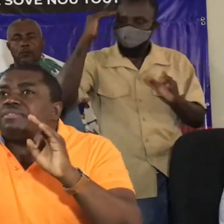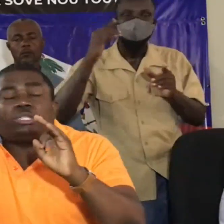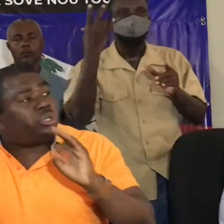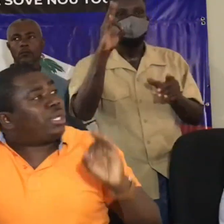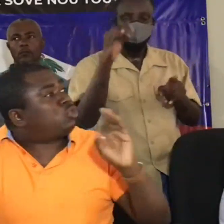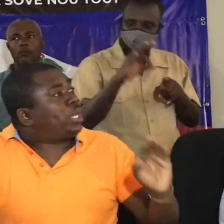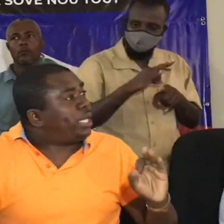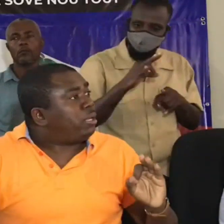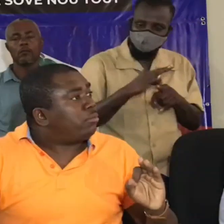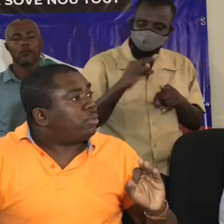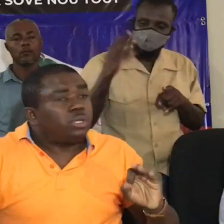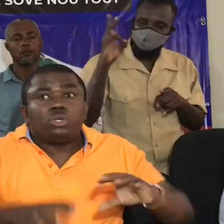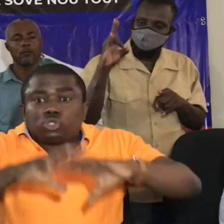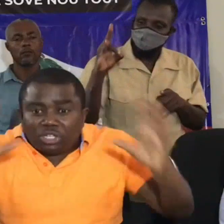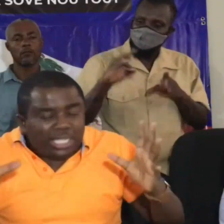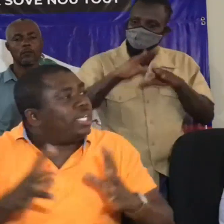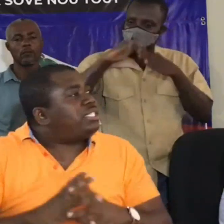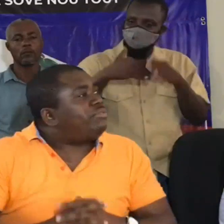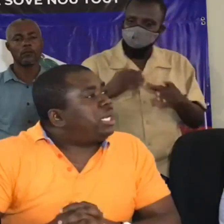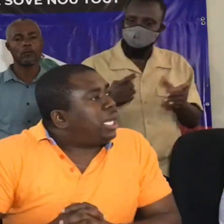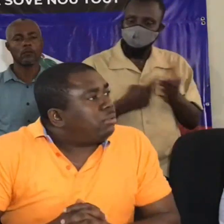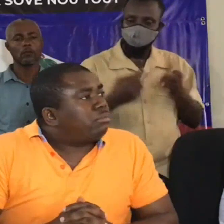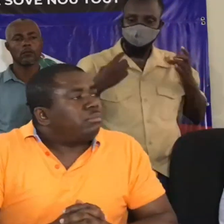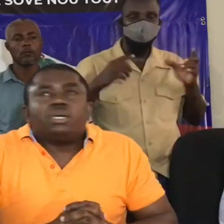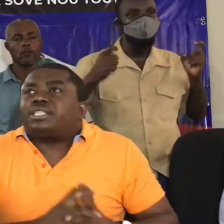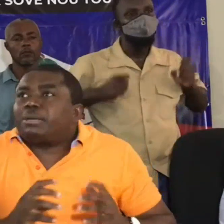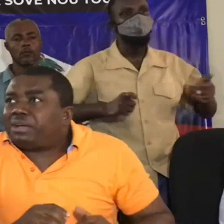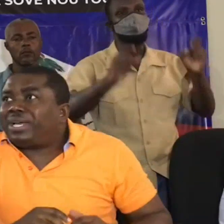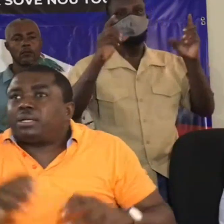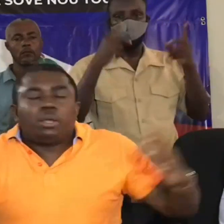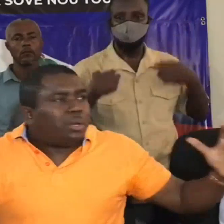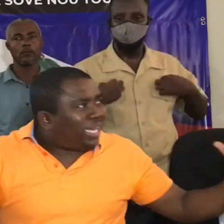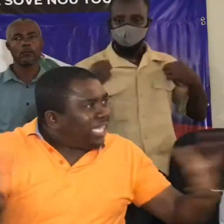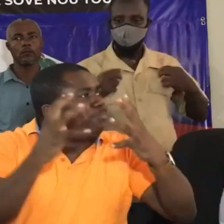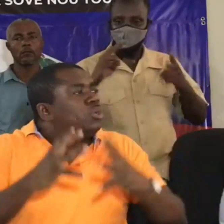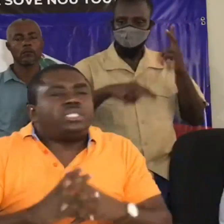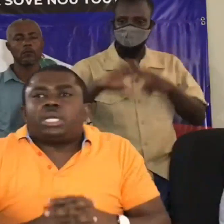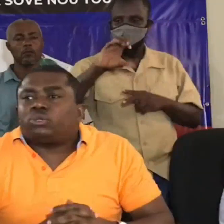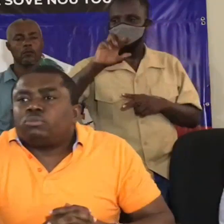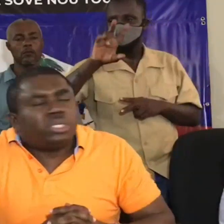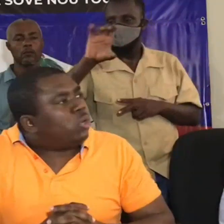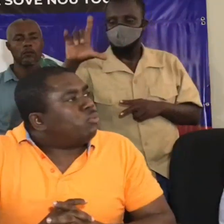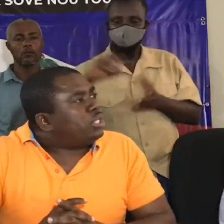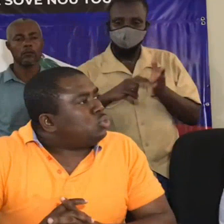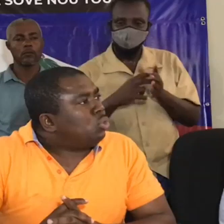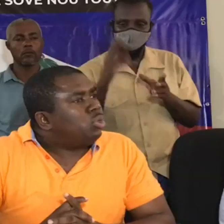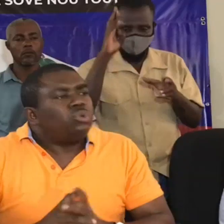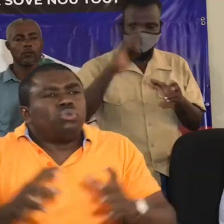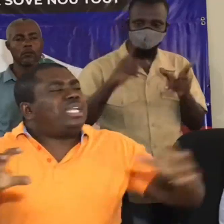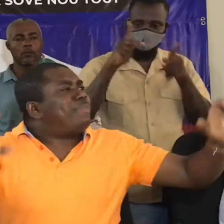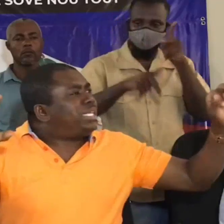7 février 2021, dans la soirée, société civile là, ensemble avec classe politique là, tout le monde qui est dans